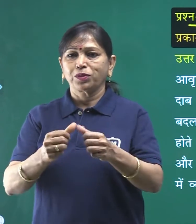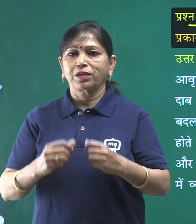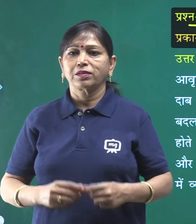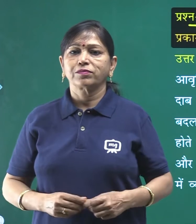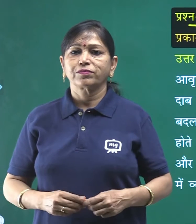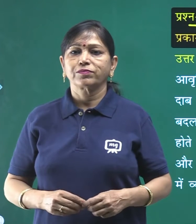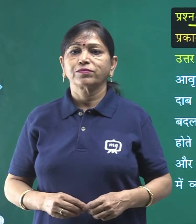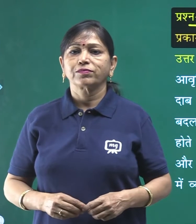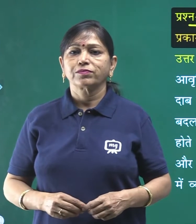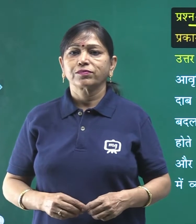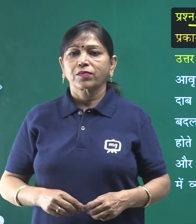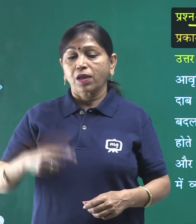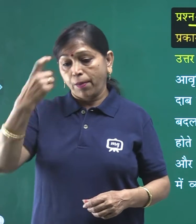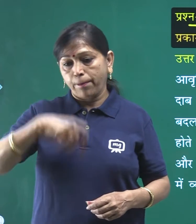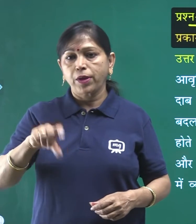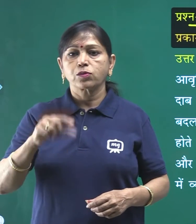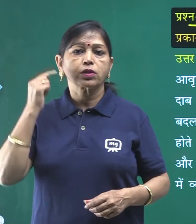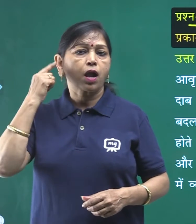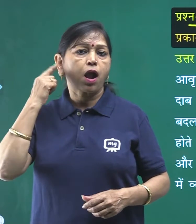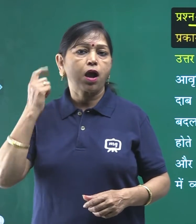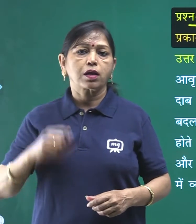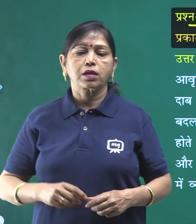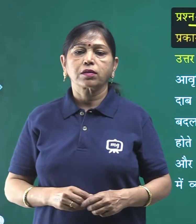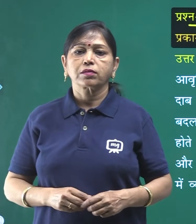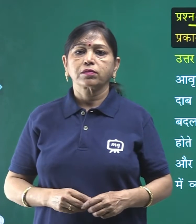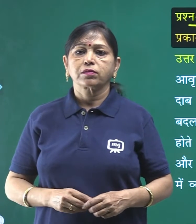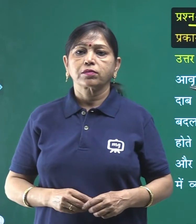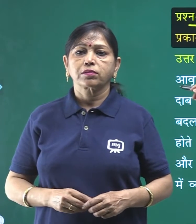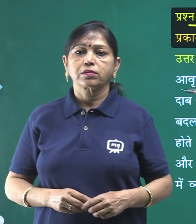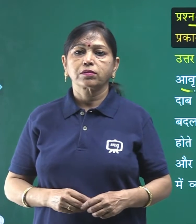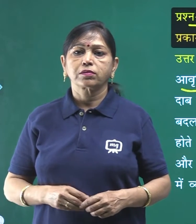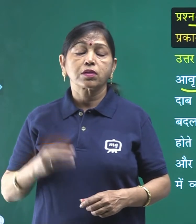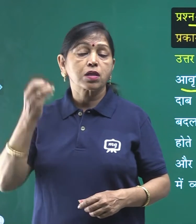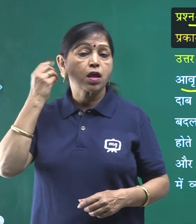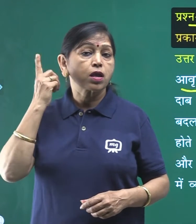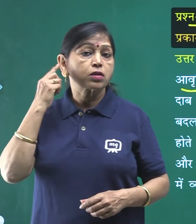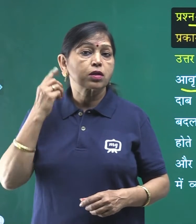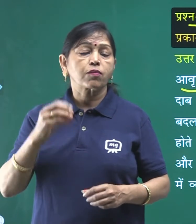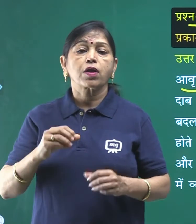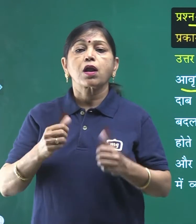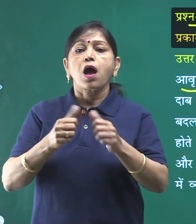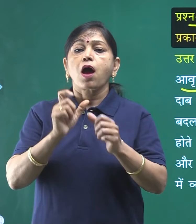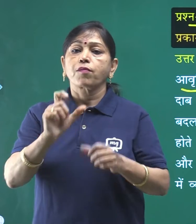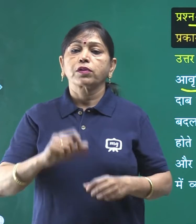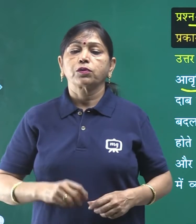उत्तर, मनुष्य का कान श्रवणीय आवृत्तियों